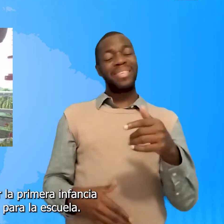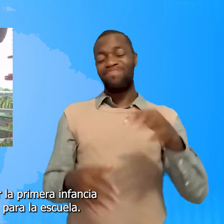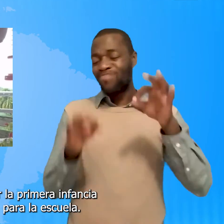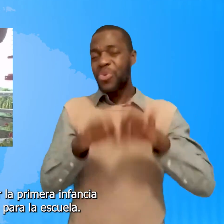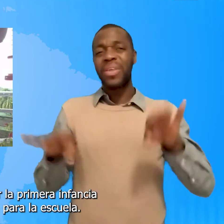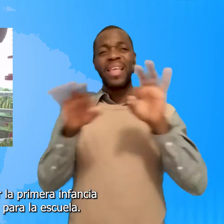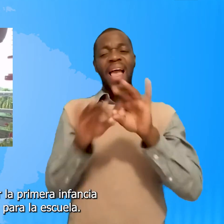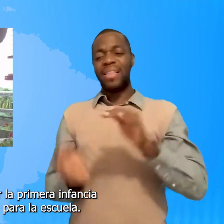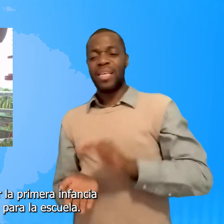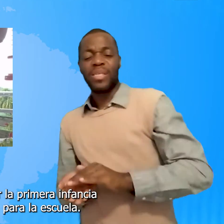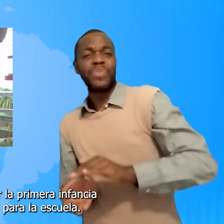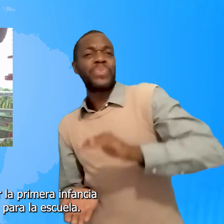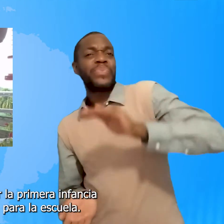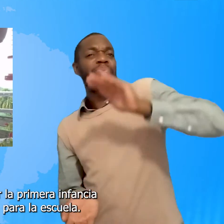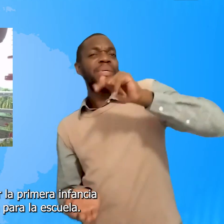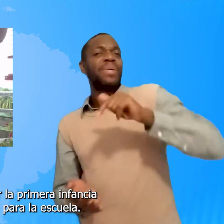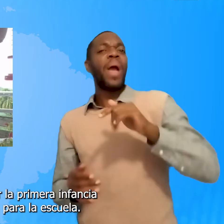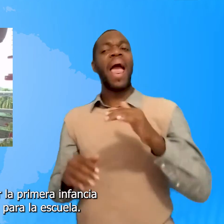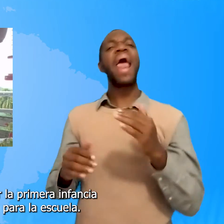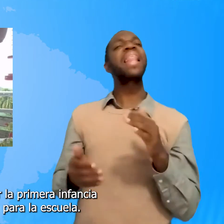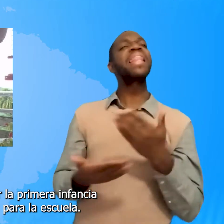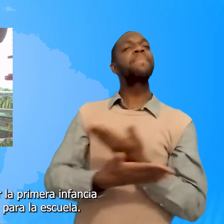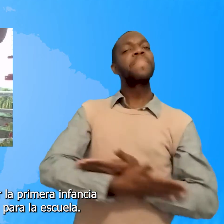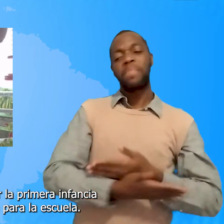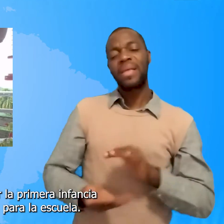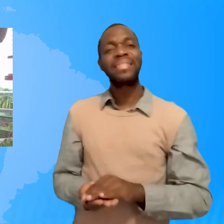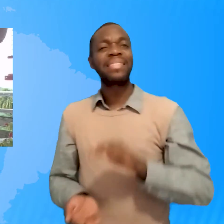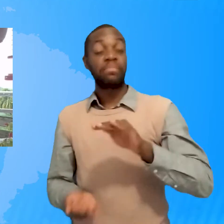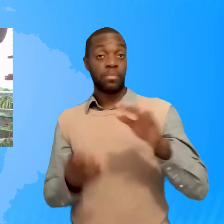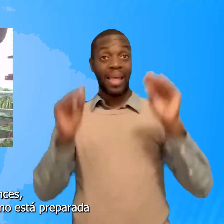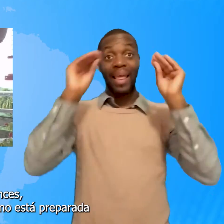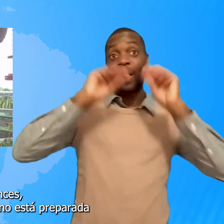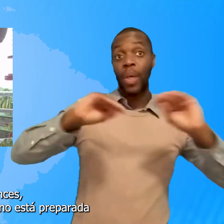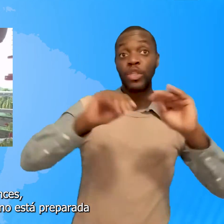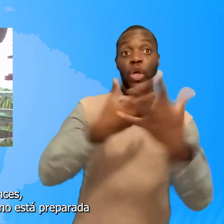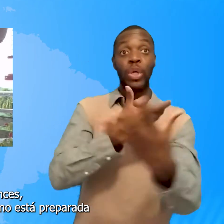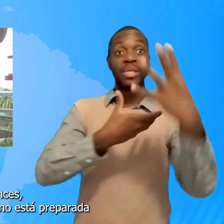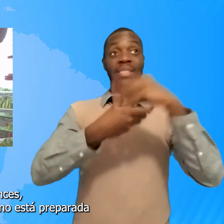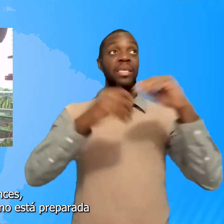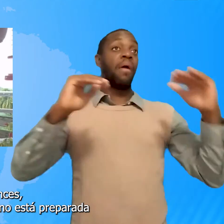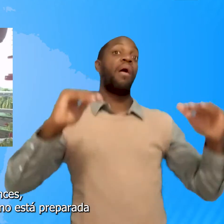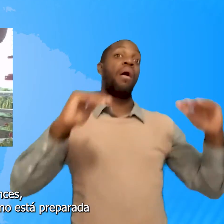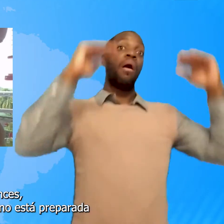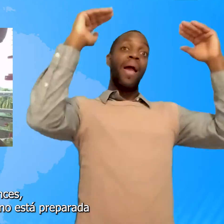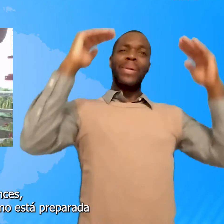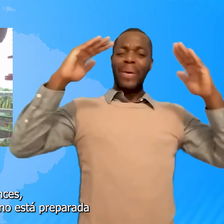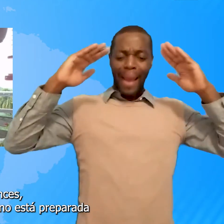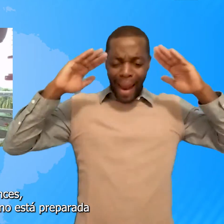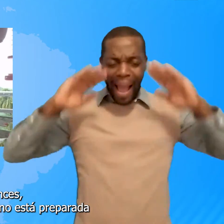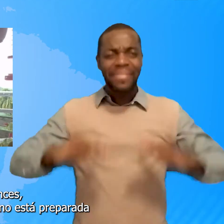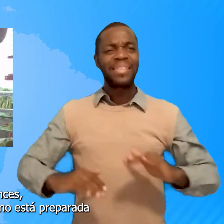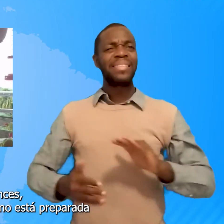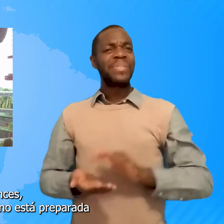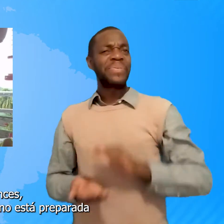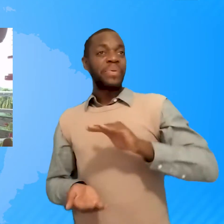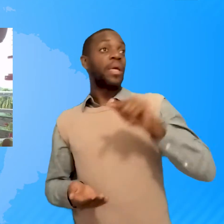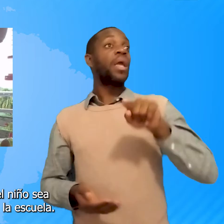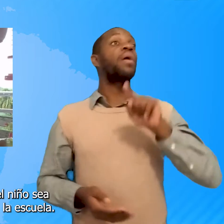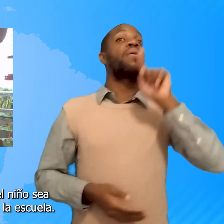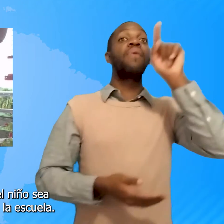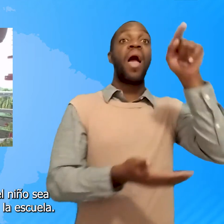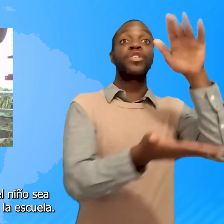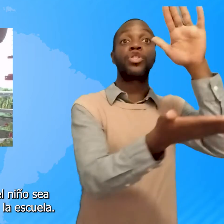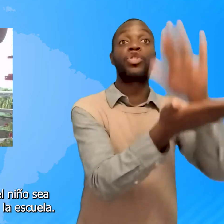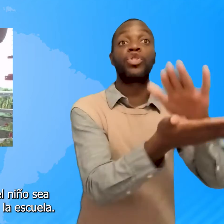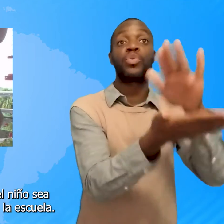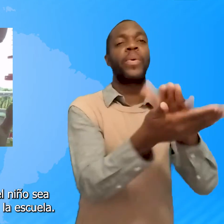primera infancia y la preparación para la escuela. Entonces, cuando la familia no está preparada